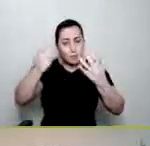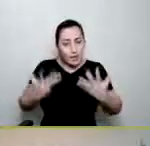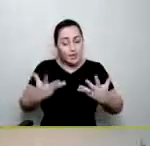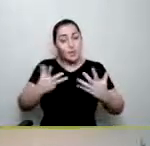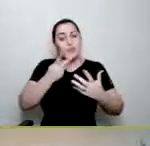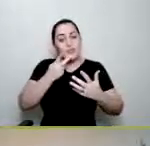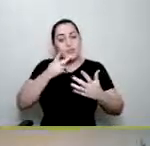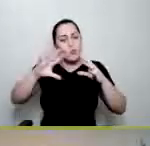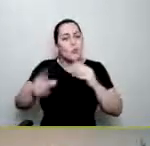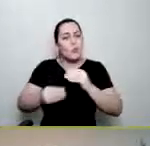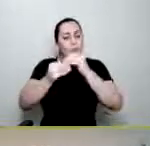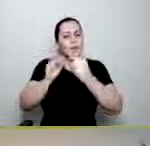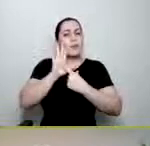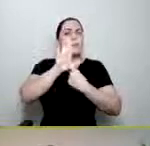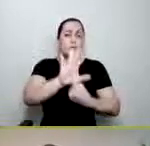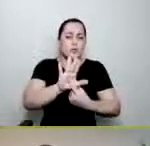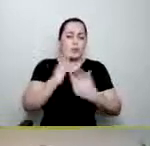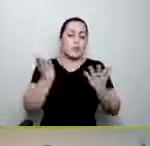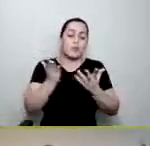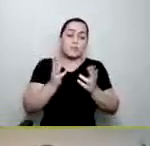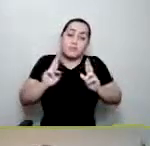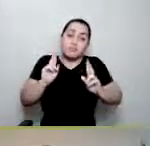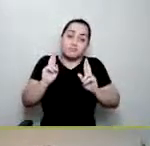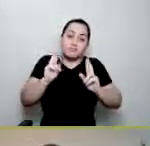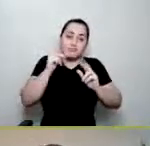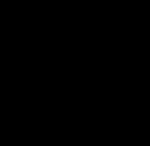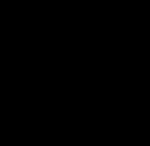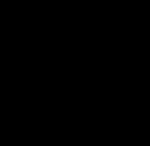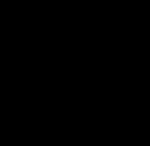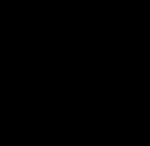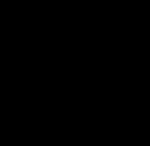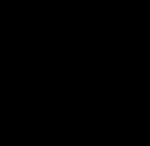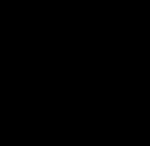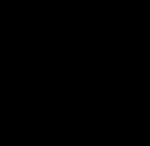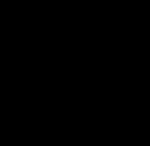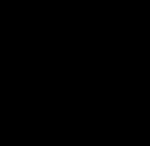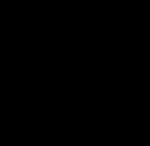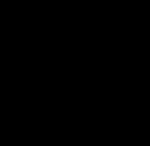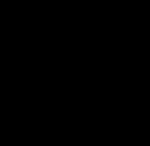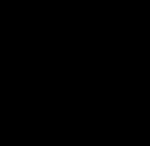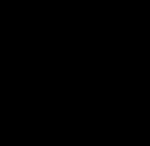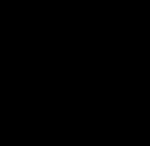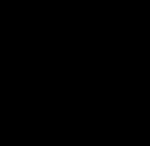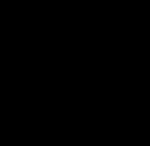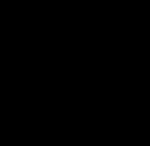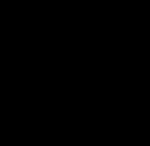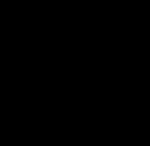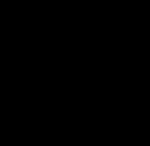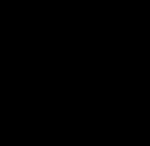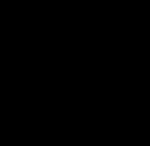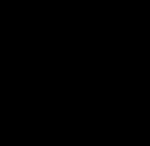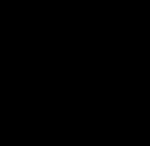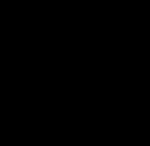completei isso e espero que tenha dado uma visão ampla do contexto dessa formação de